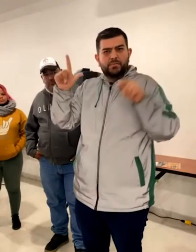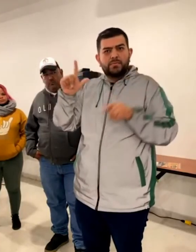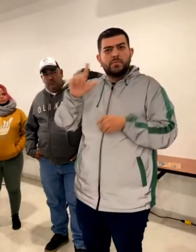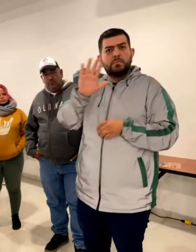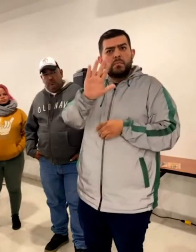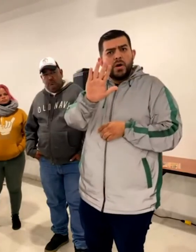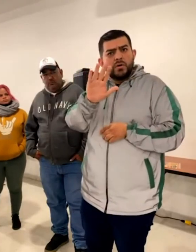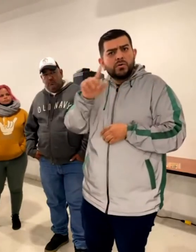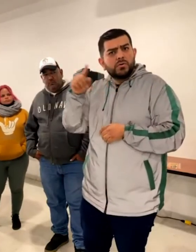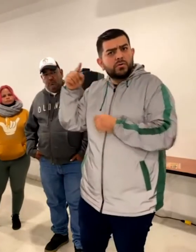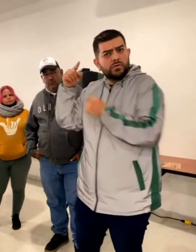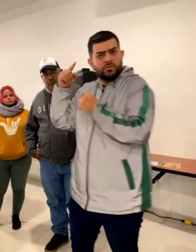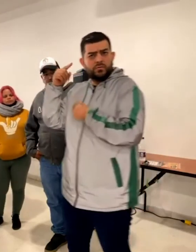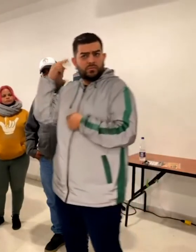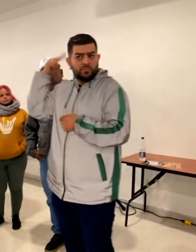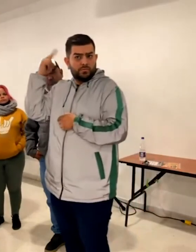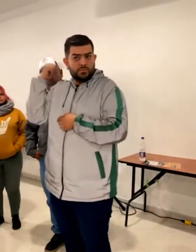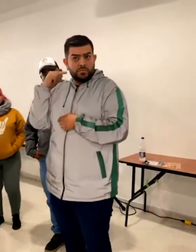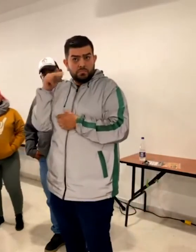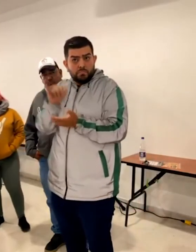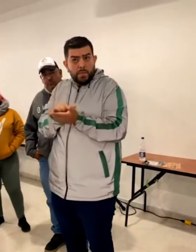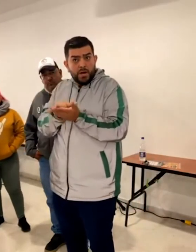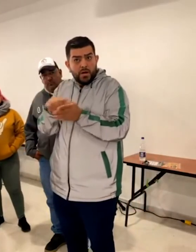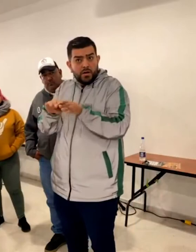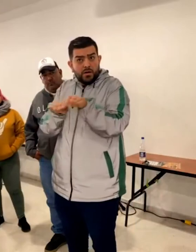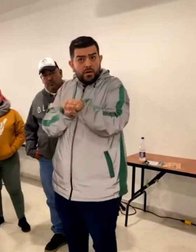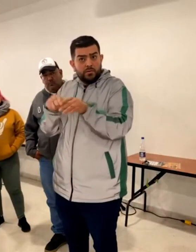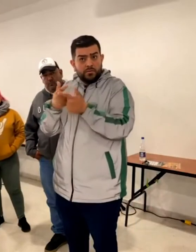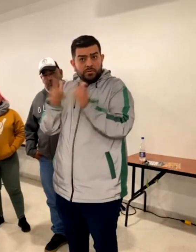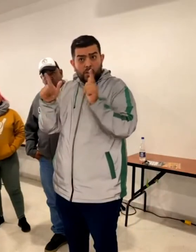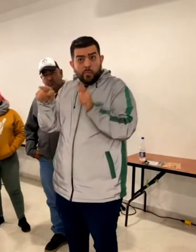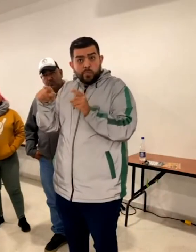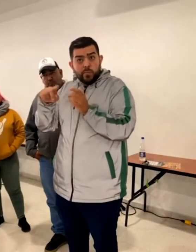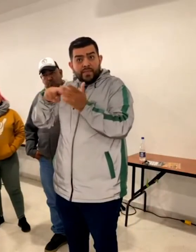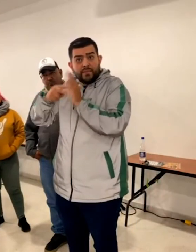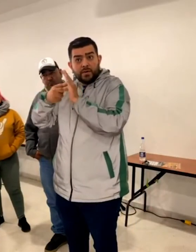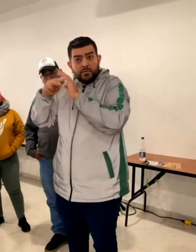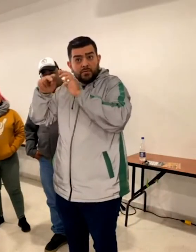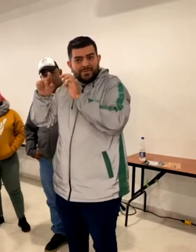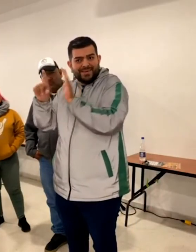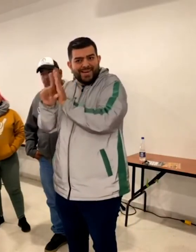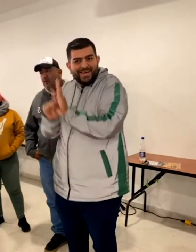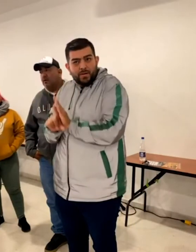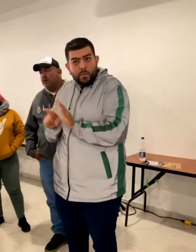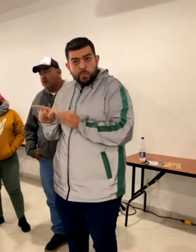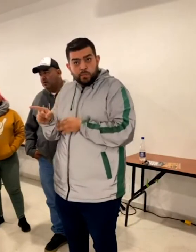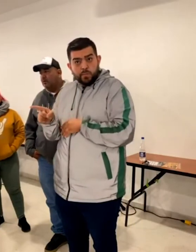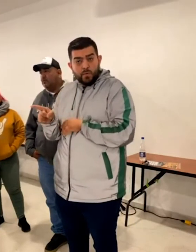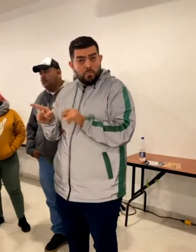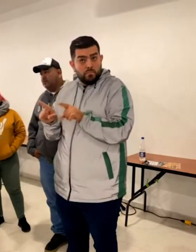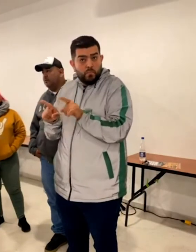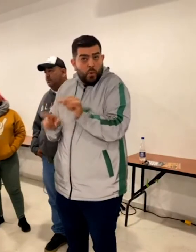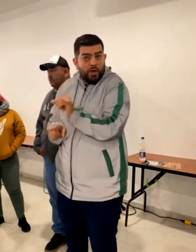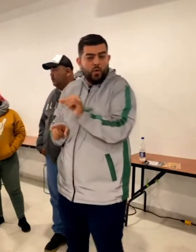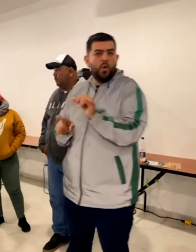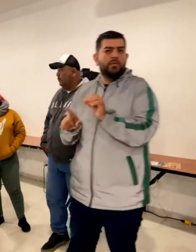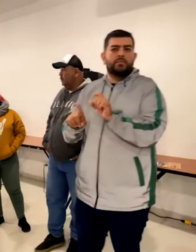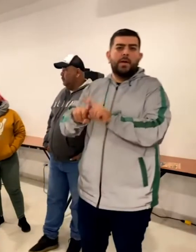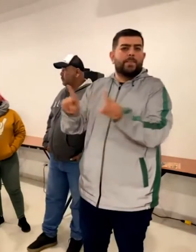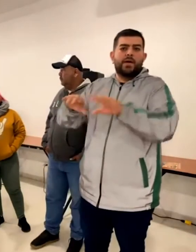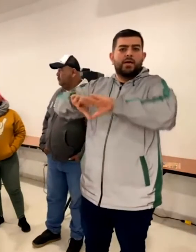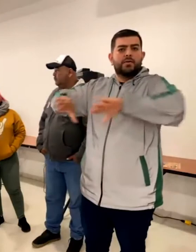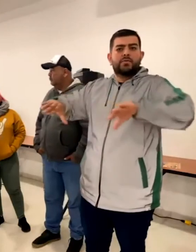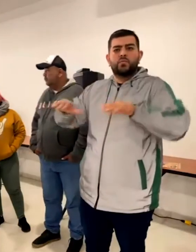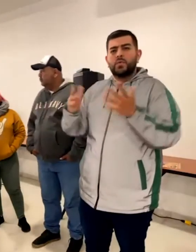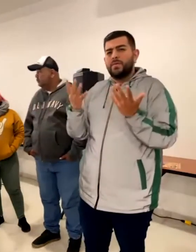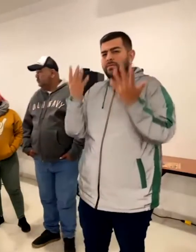dificultad para las ascensiones nosotros podemos utilizar sugerente en el símbolo de las solteras o tenemos utilizar el símbolo